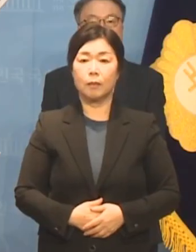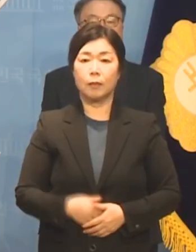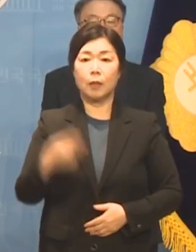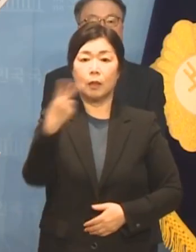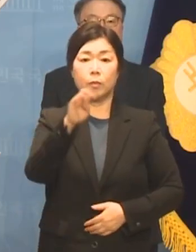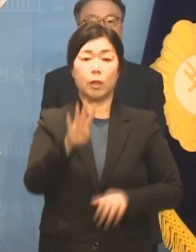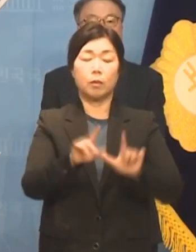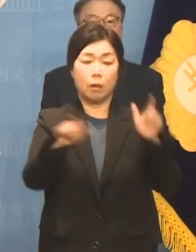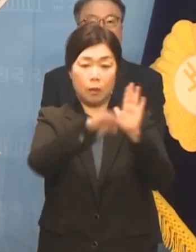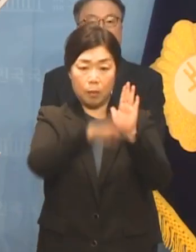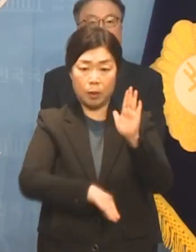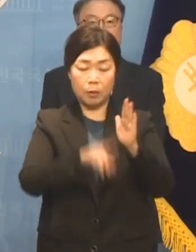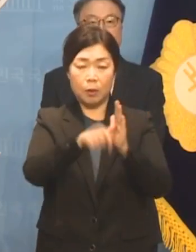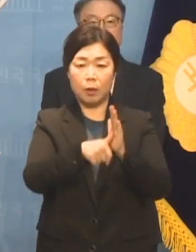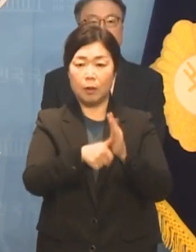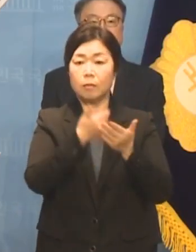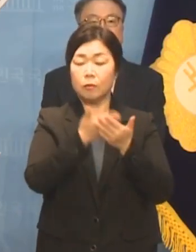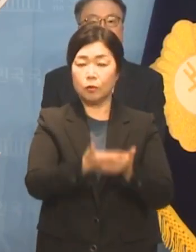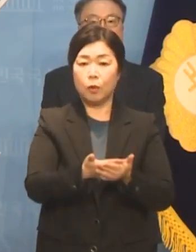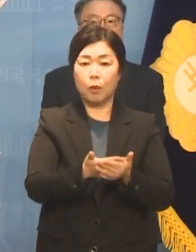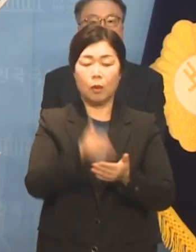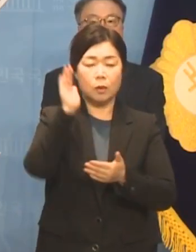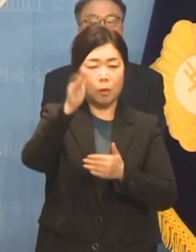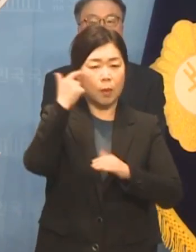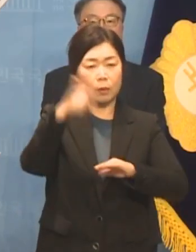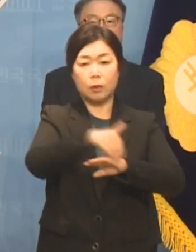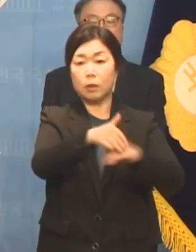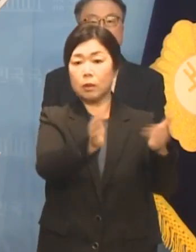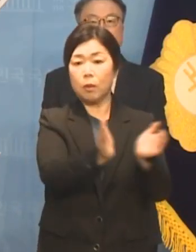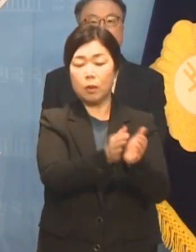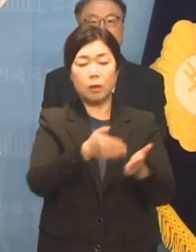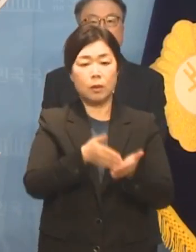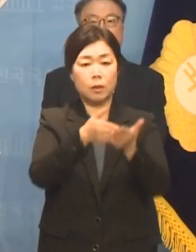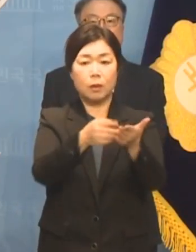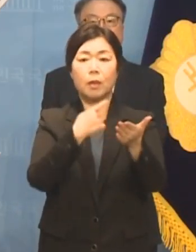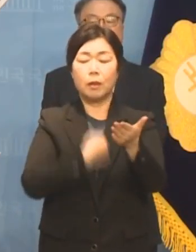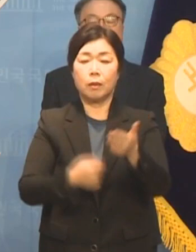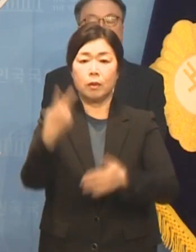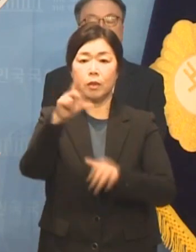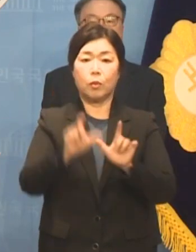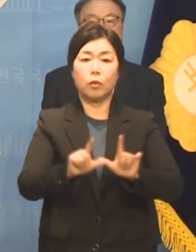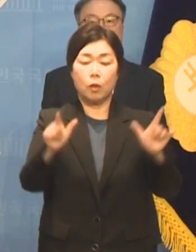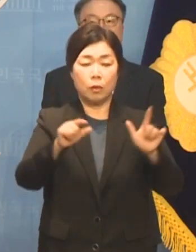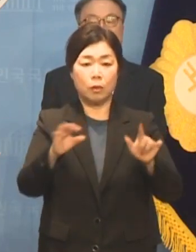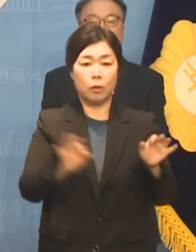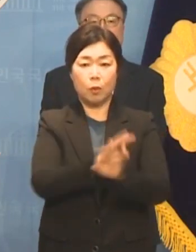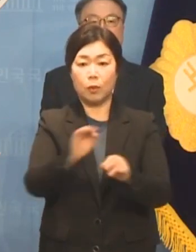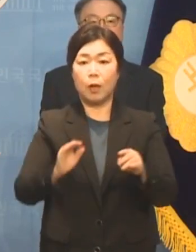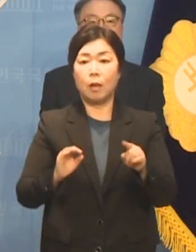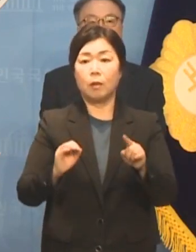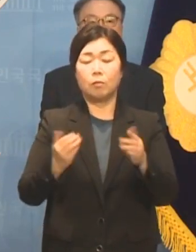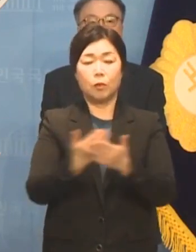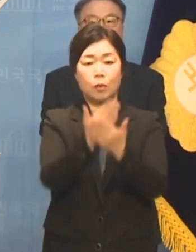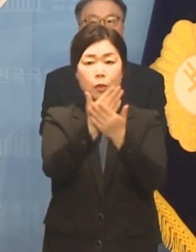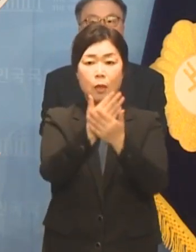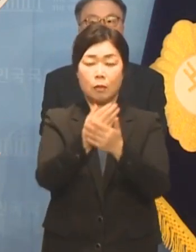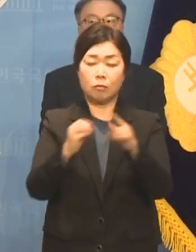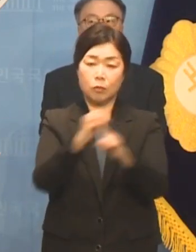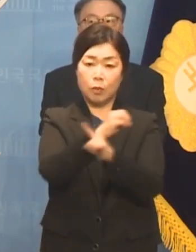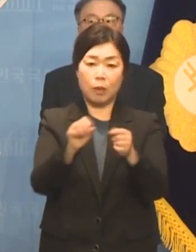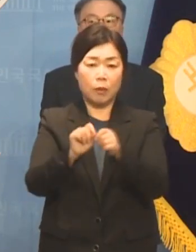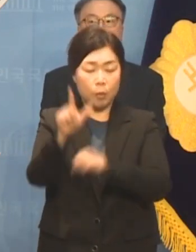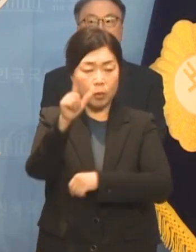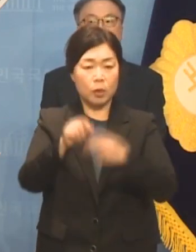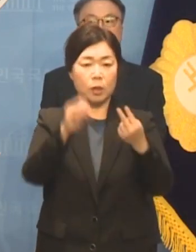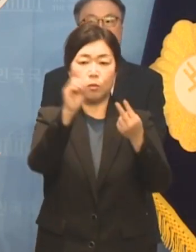24년 하반기에 주요 전망 기관들이 제시하였던 25년 경제 성장률은 대부분